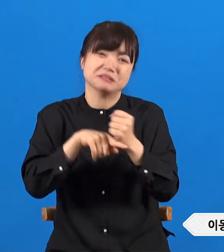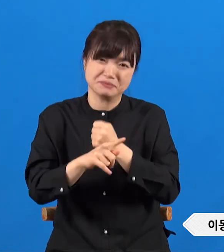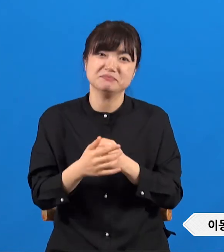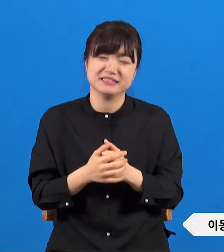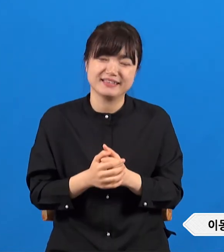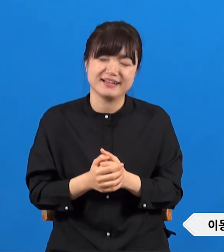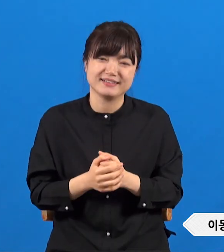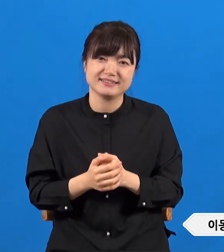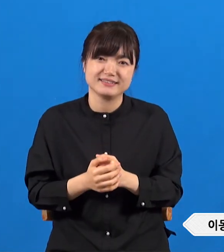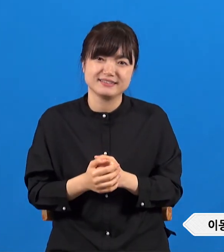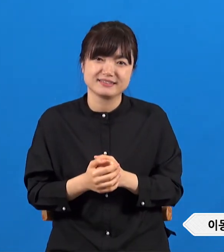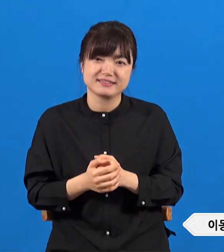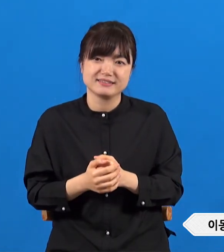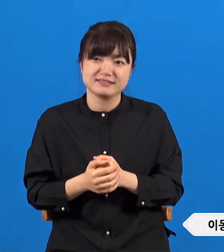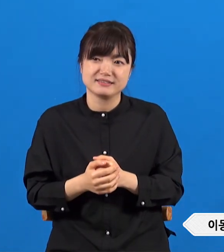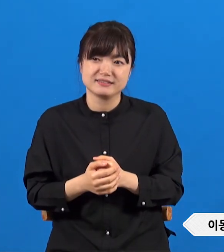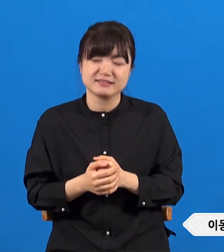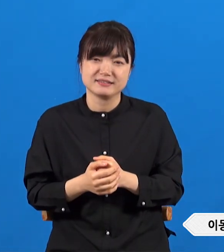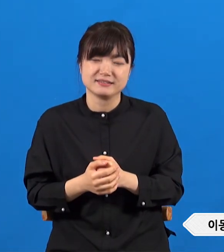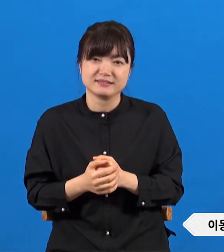뜻하는 것입니다.